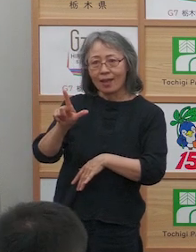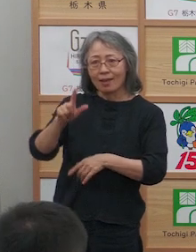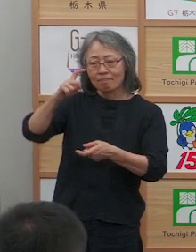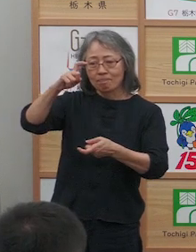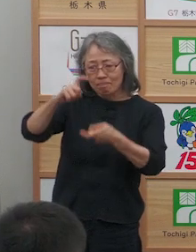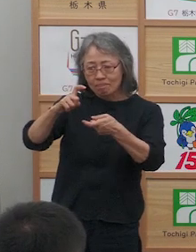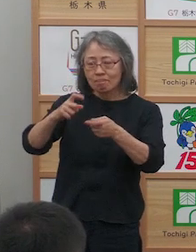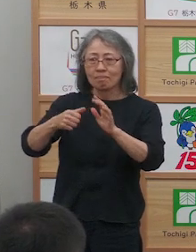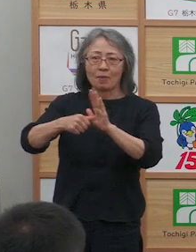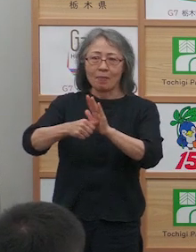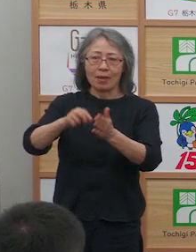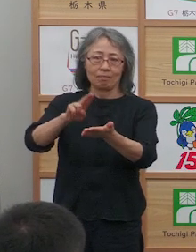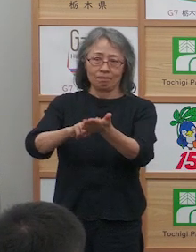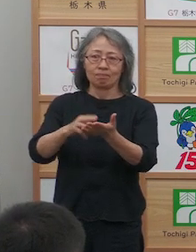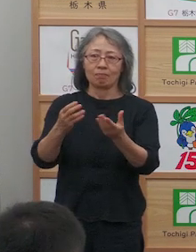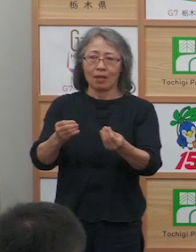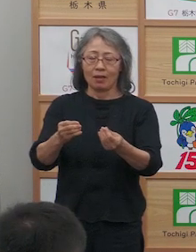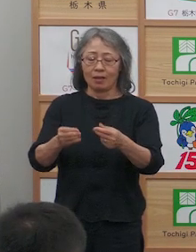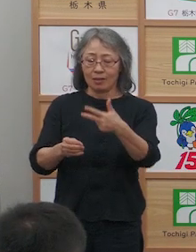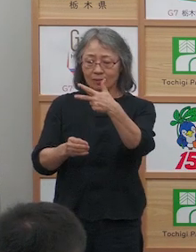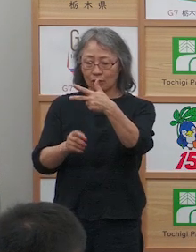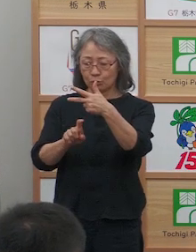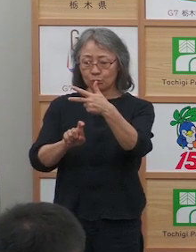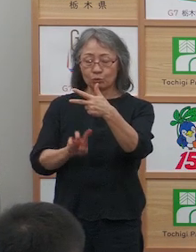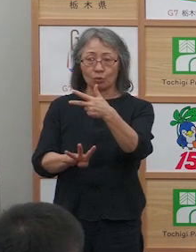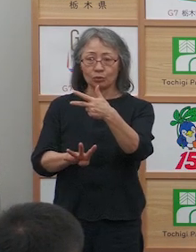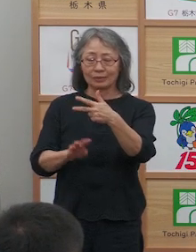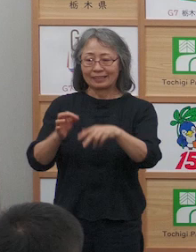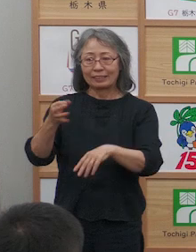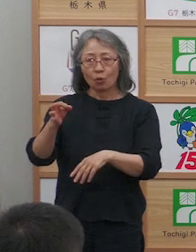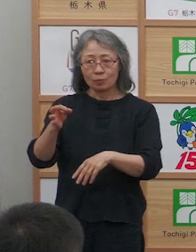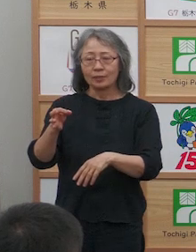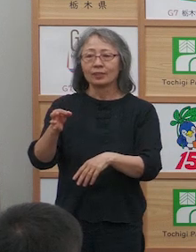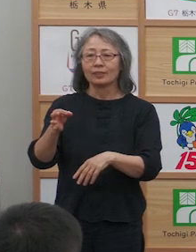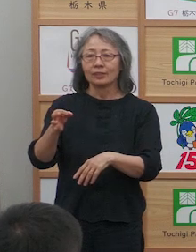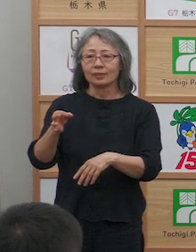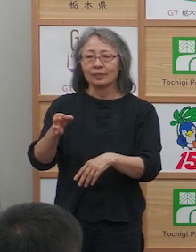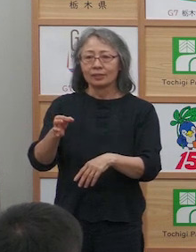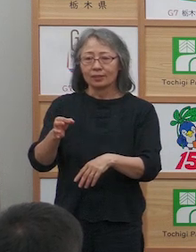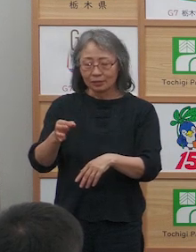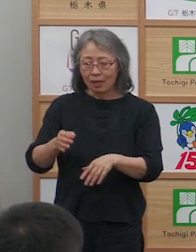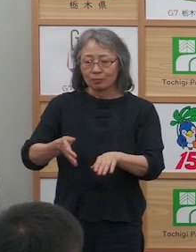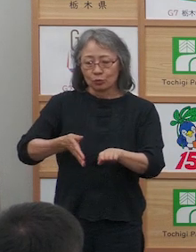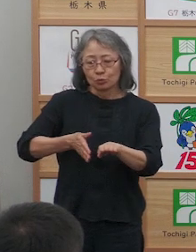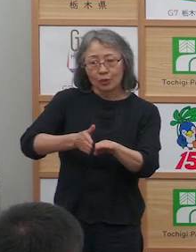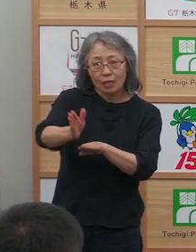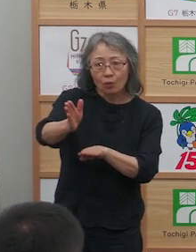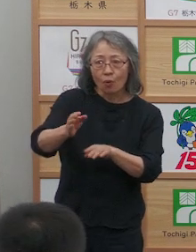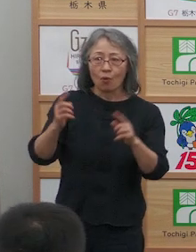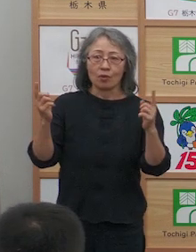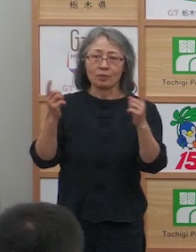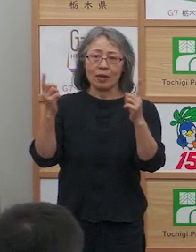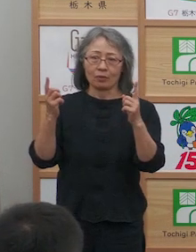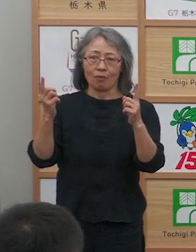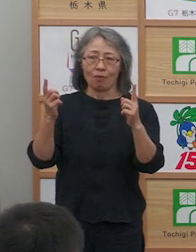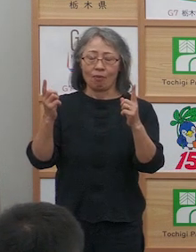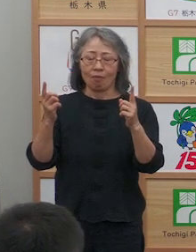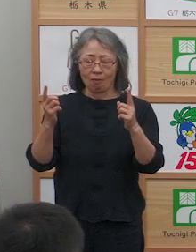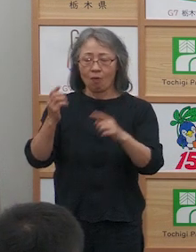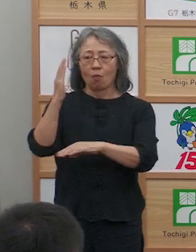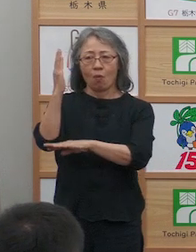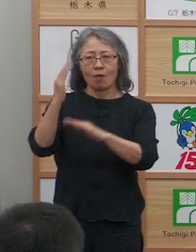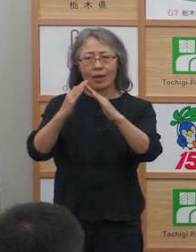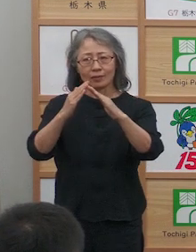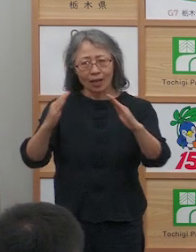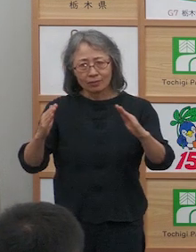栃木ジョブカレといたします。7月14日金曜日にはキックオフイベントとして開設記念講演